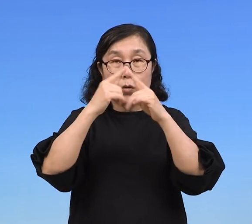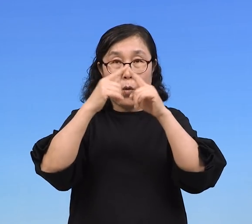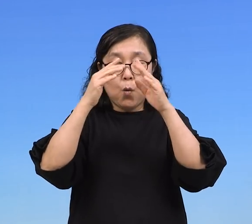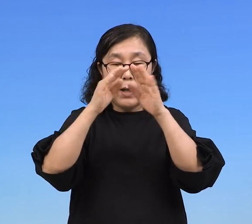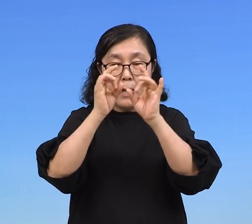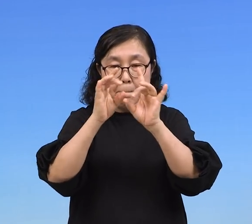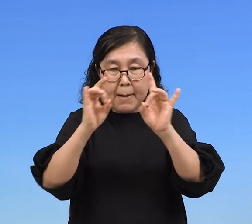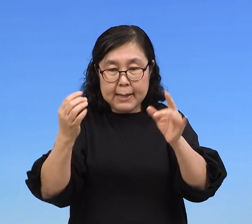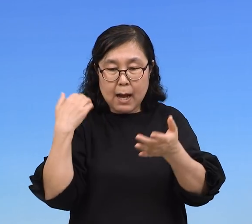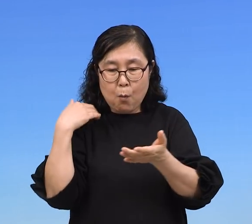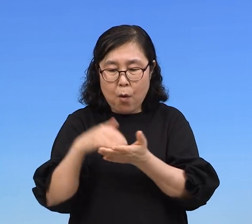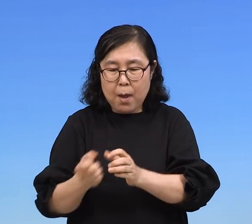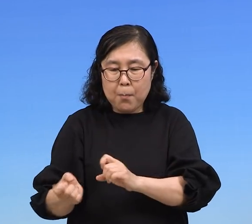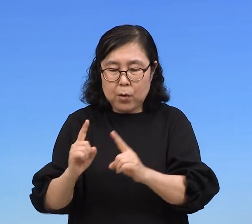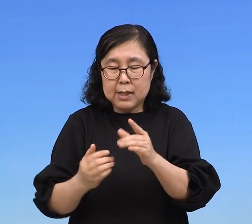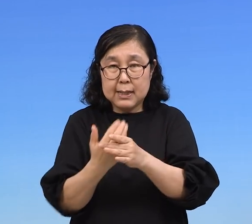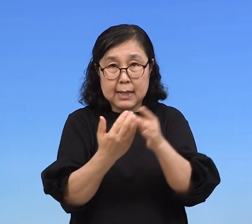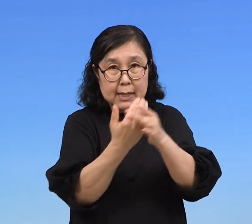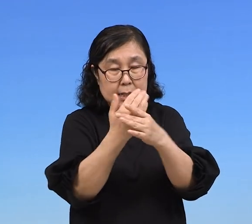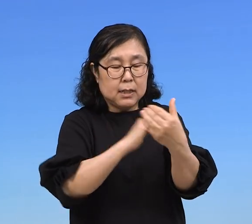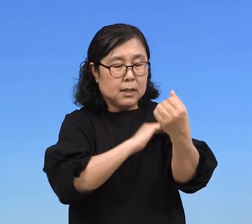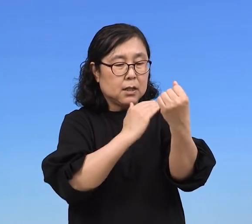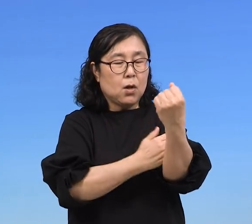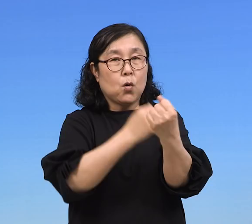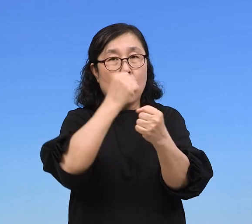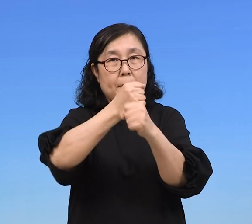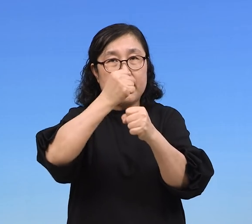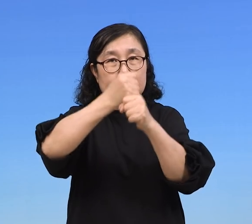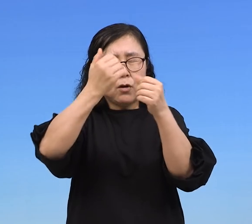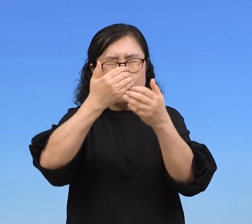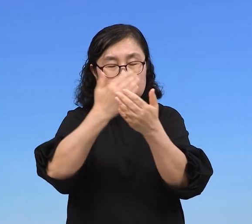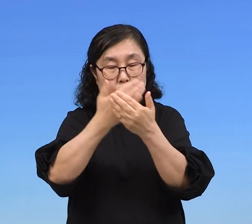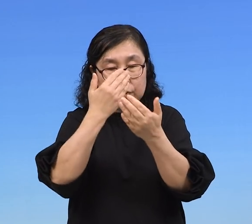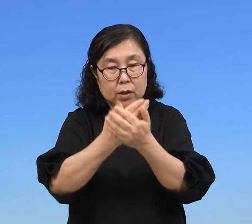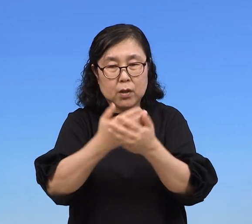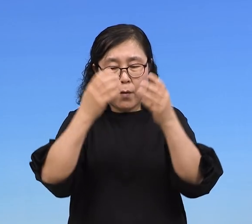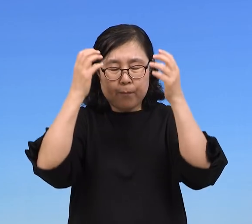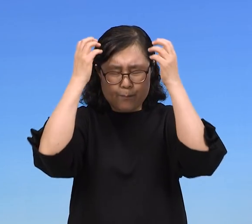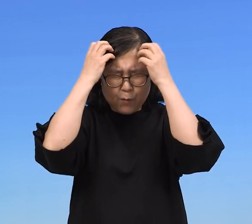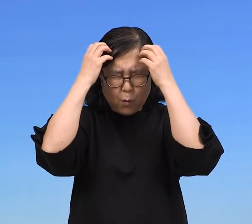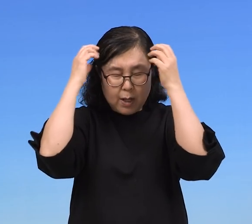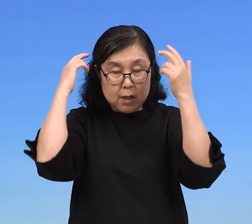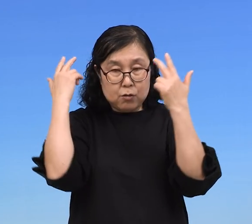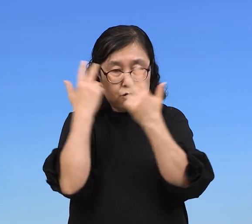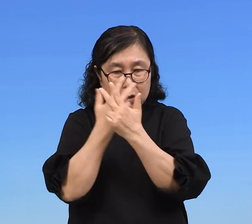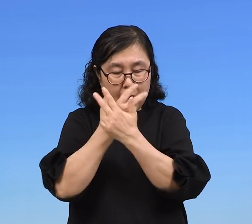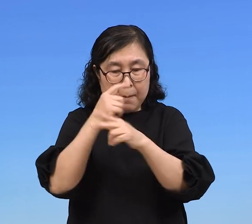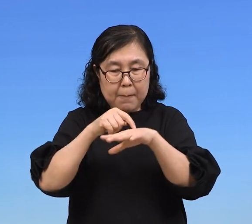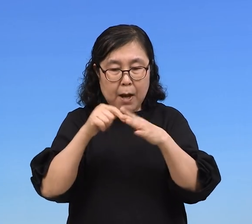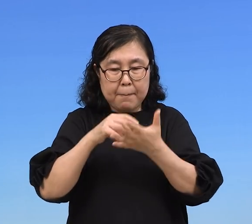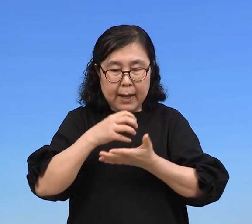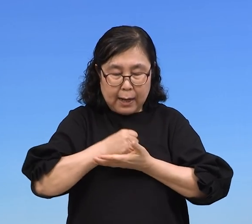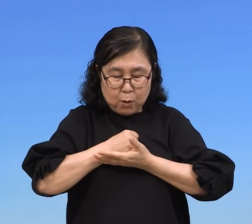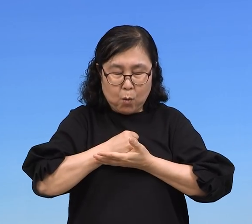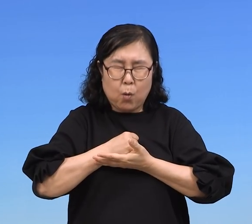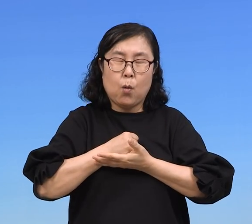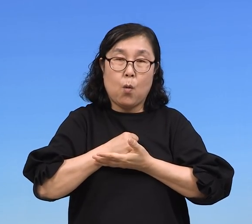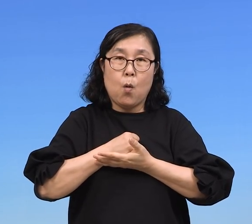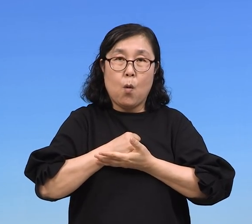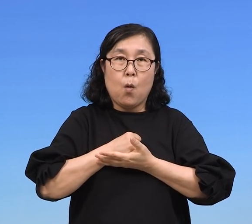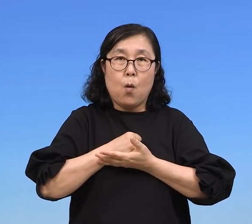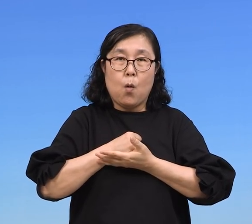모든 교회들마다 회복이 일어나는 능력이 되게 하여 주시옵소서. 고난주간을 마음으로 품고 우리